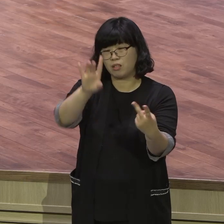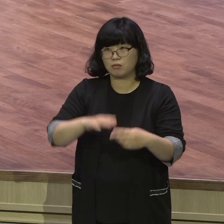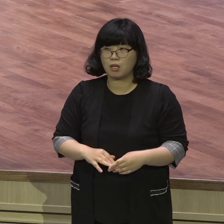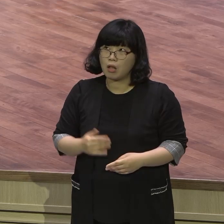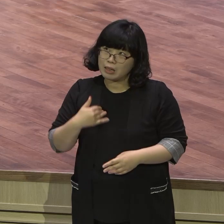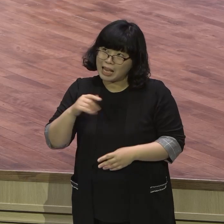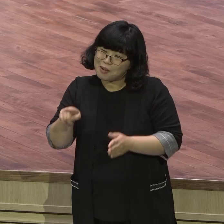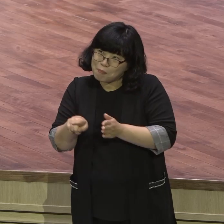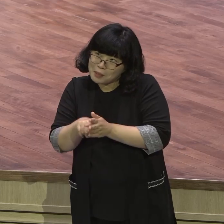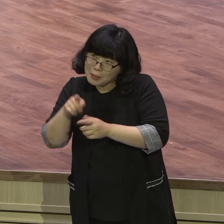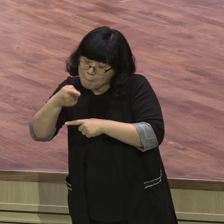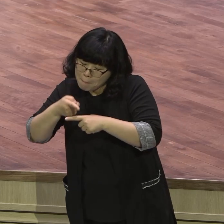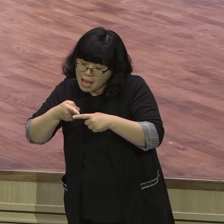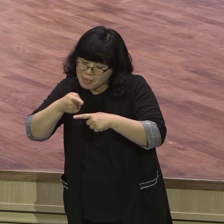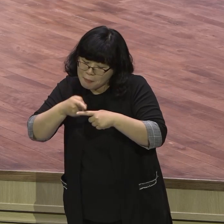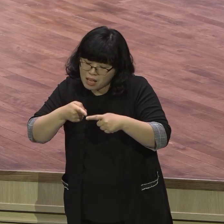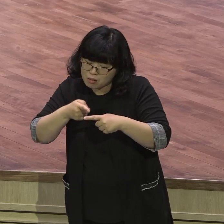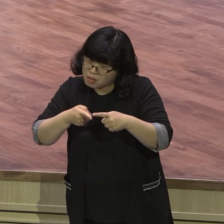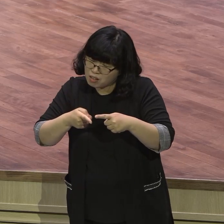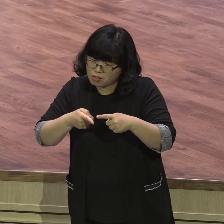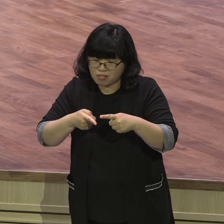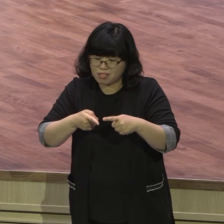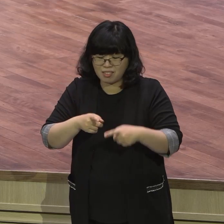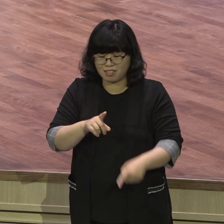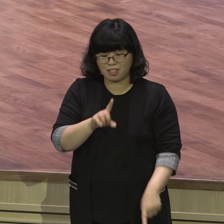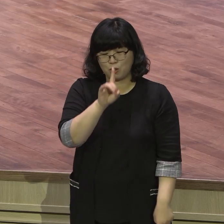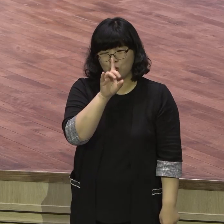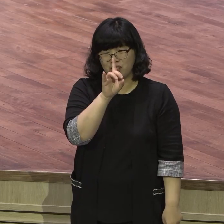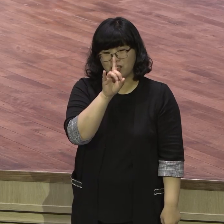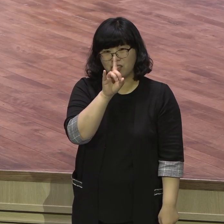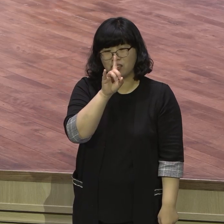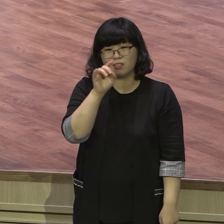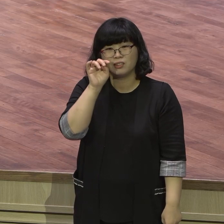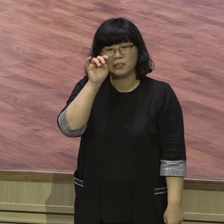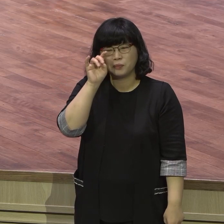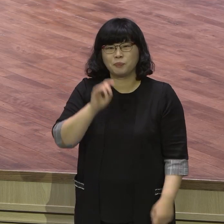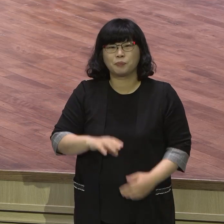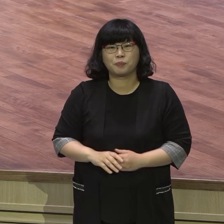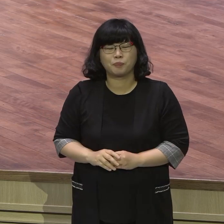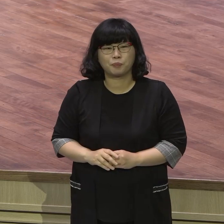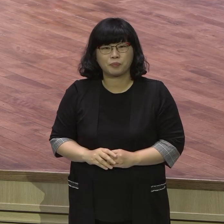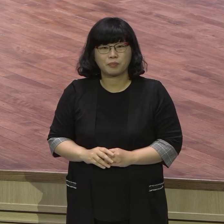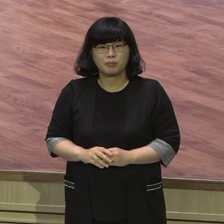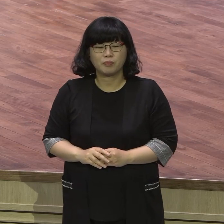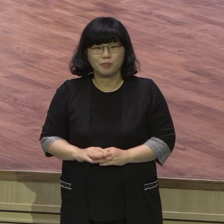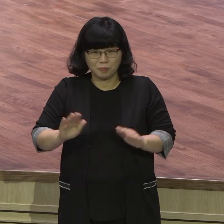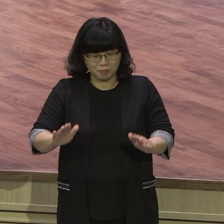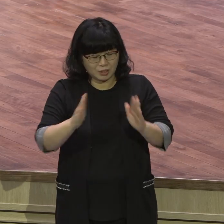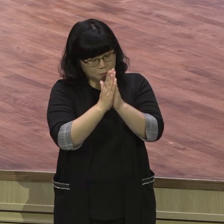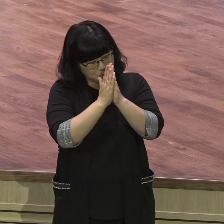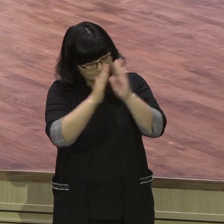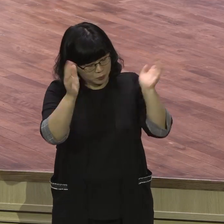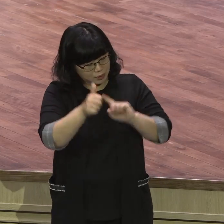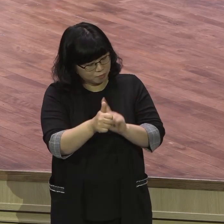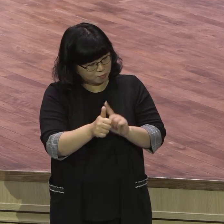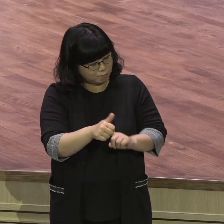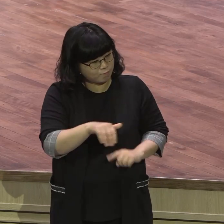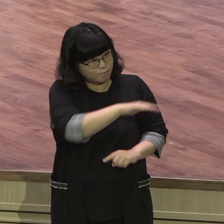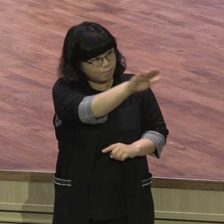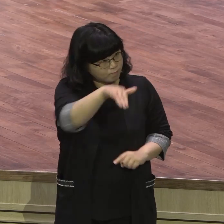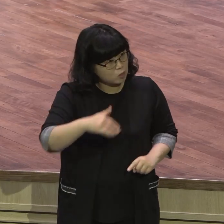그런 식으로 살았으면 안 된다는 얘기예요 모세의 영적 진단을 촉구하는 말에 레위 자손들이 다